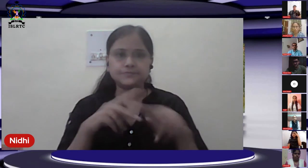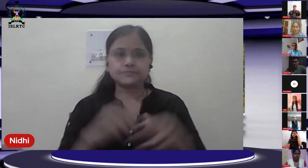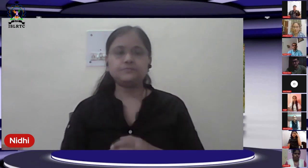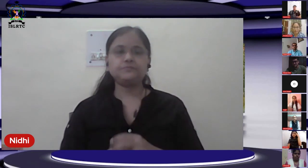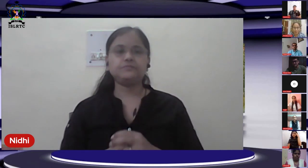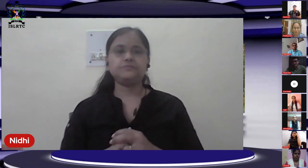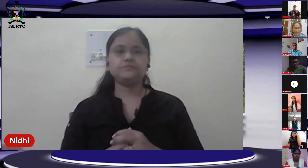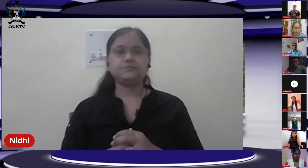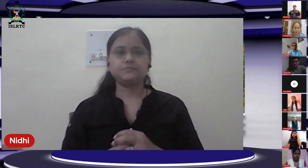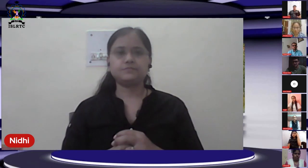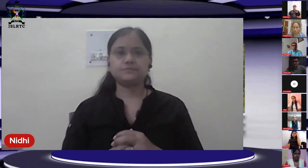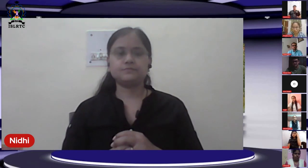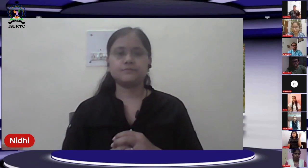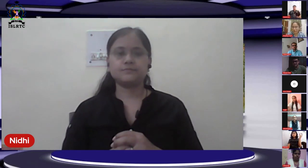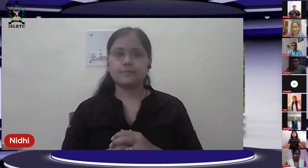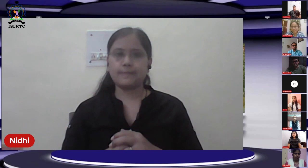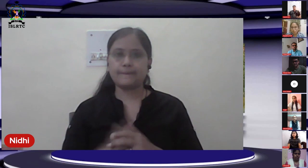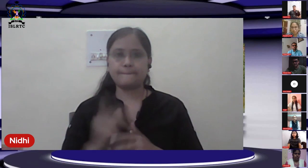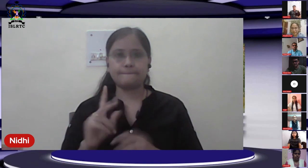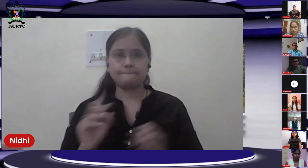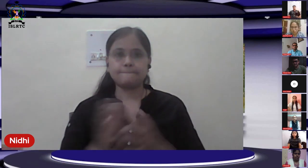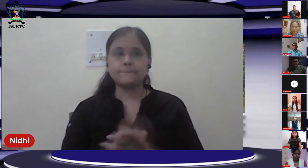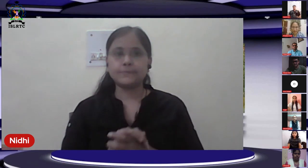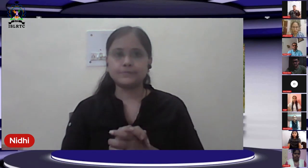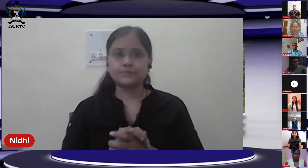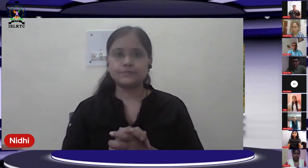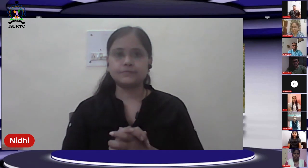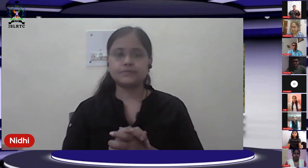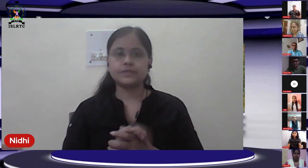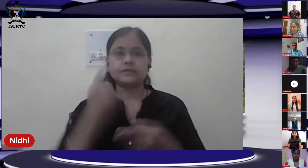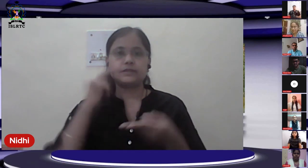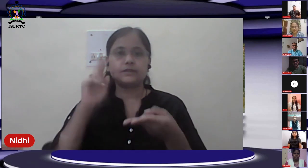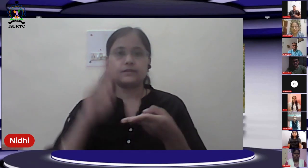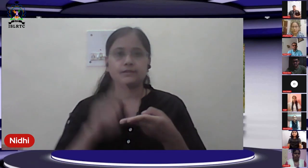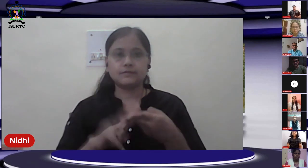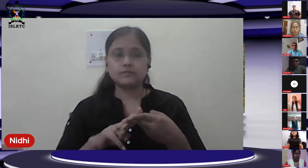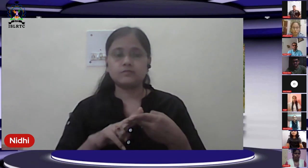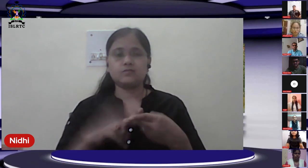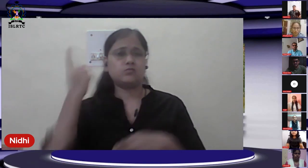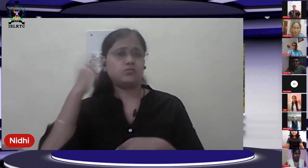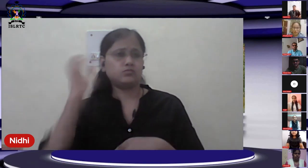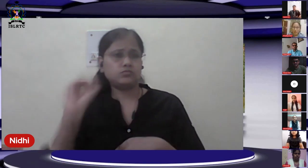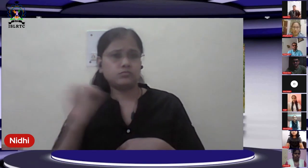ओके, तो अगर आप लोग नहीं सुन पाए तो मैं दोबारा रिपीट कर सकती हूँ।